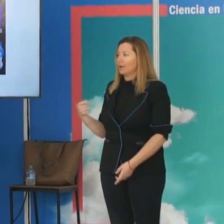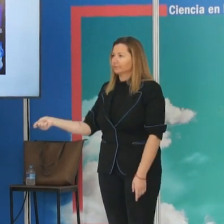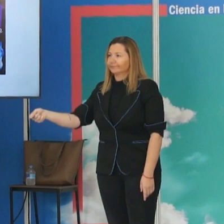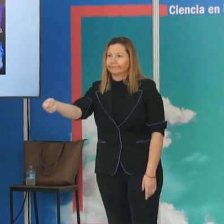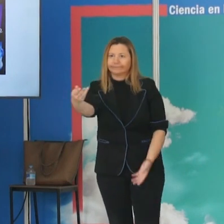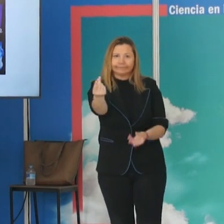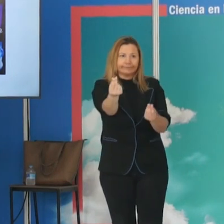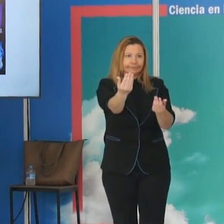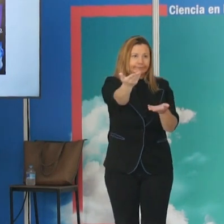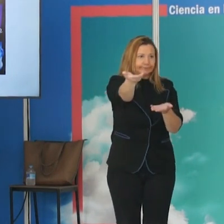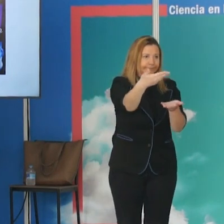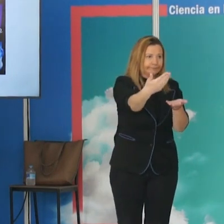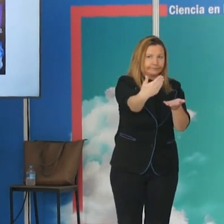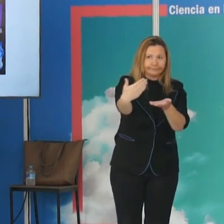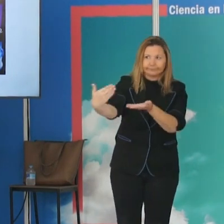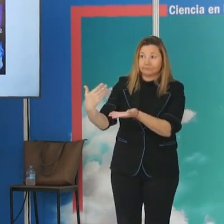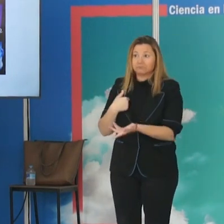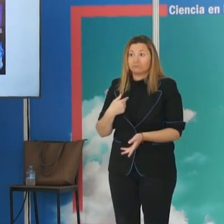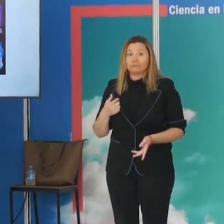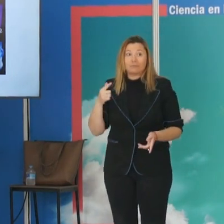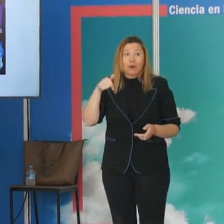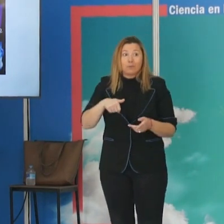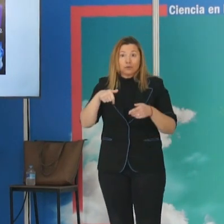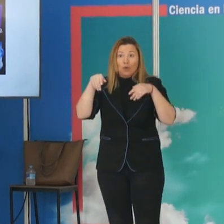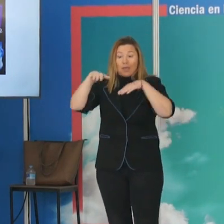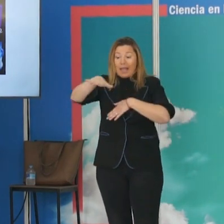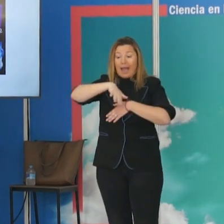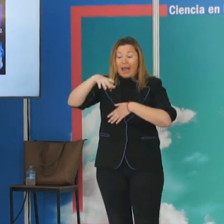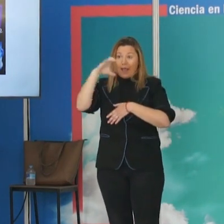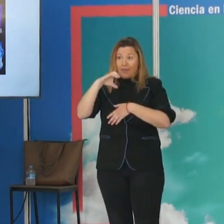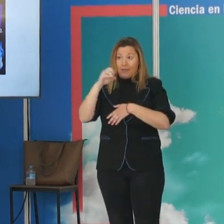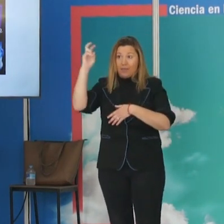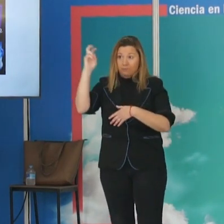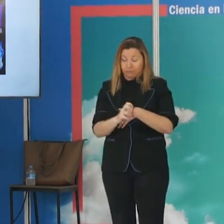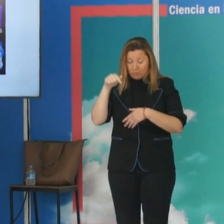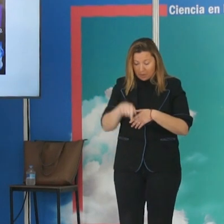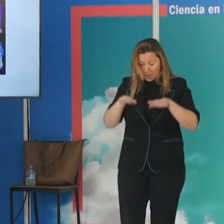Y... no diría nada, pero hoy como estoy en el área de la ciencia, me veo